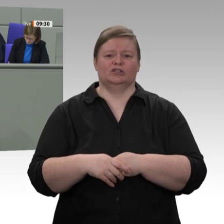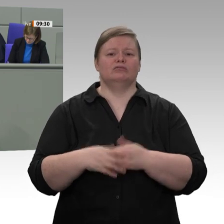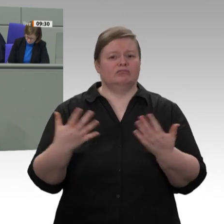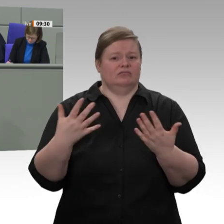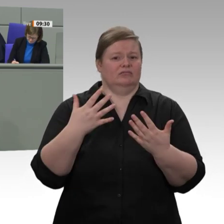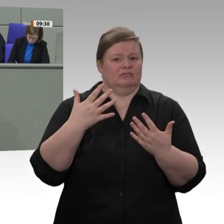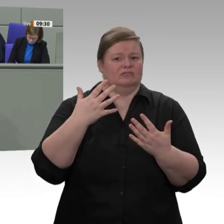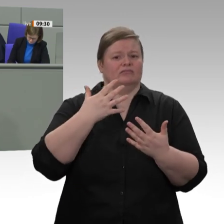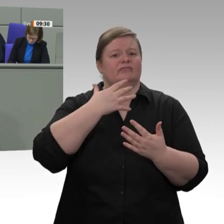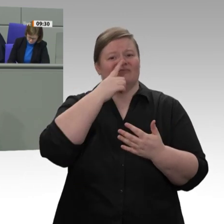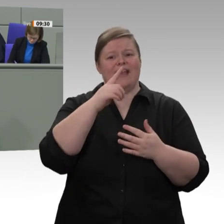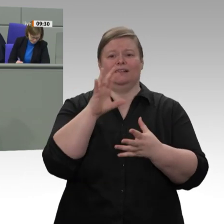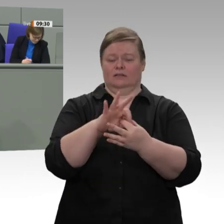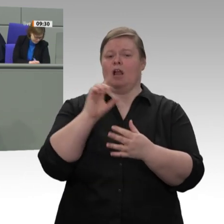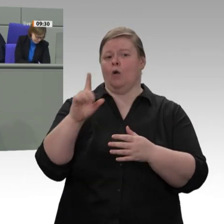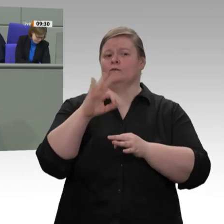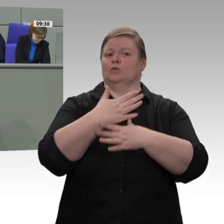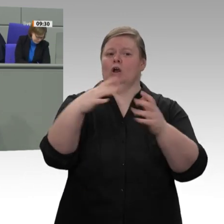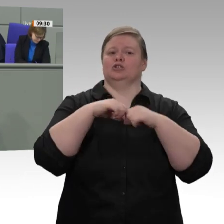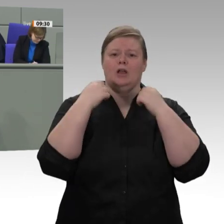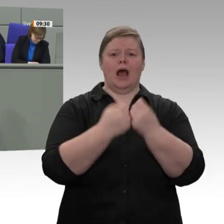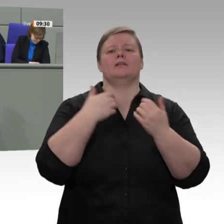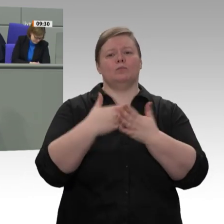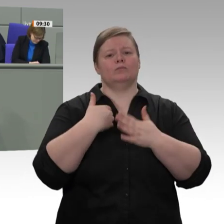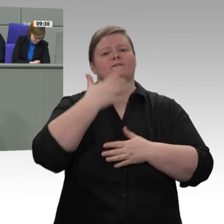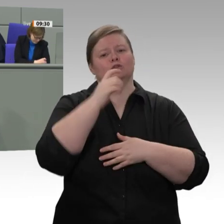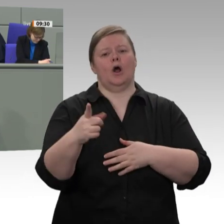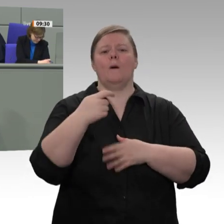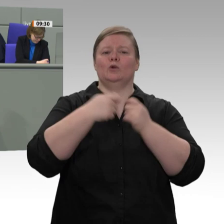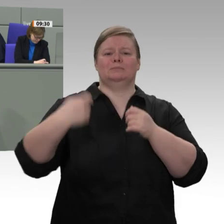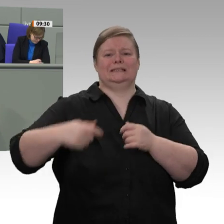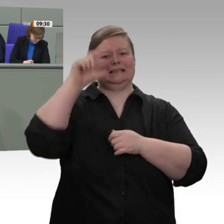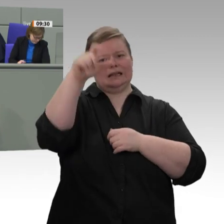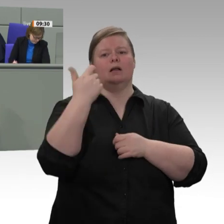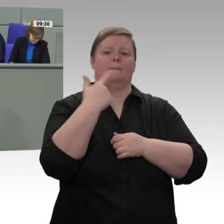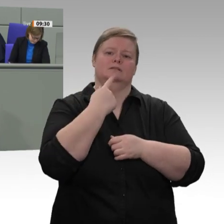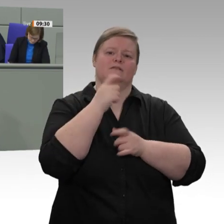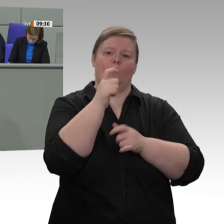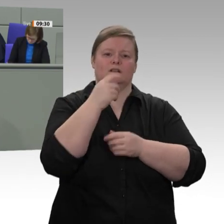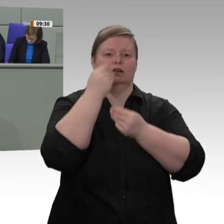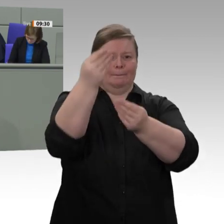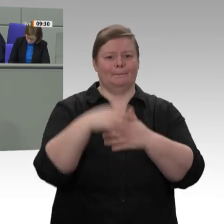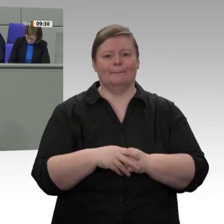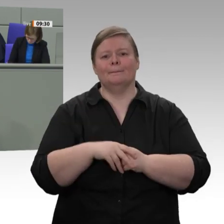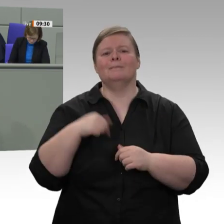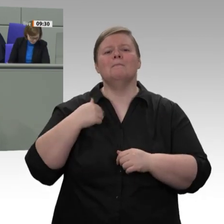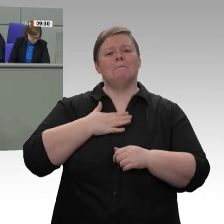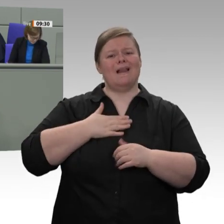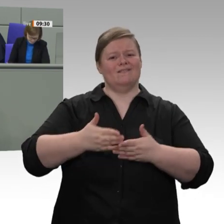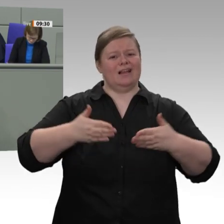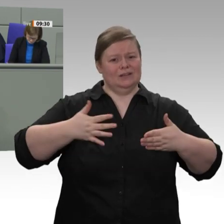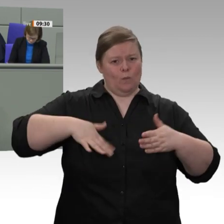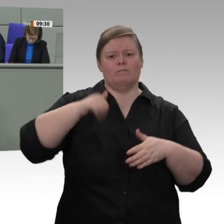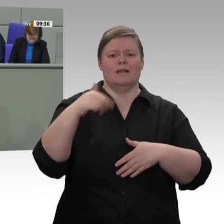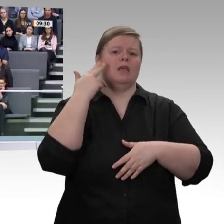aber insbesondere zu zeigen, dass dieses Land aus einer pluralistischen und freien Gesellschaft besteht. Vielen Dank, Herr Bundespräsident.